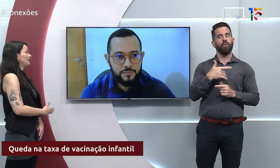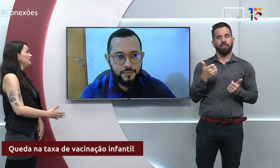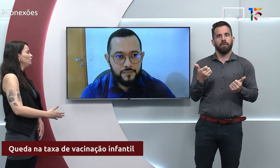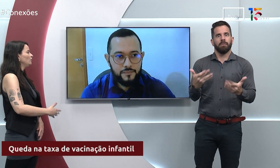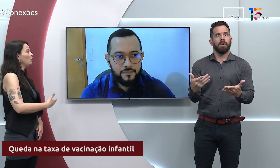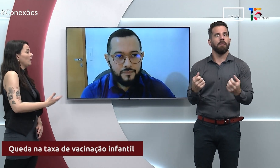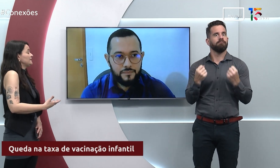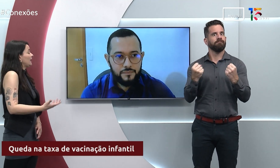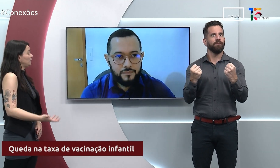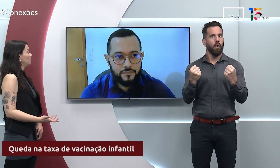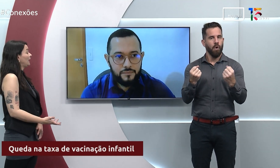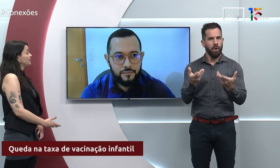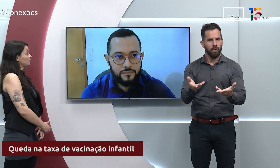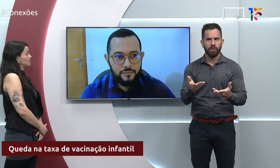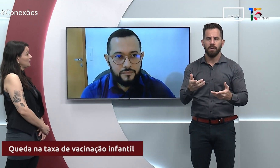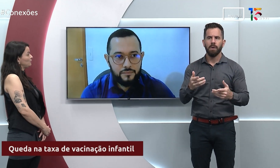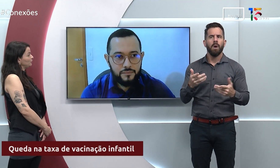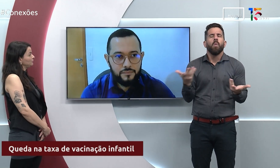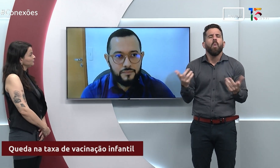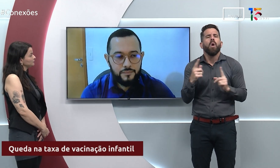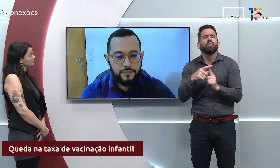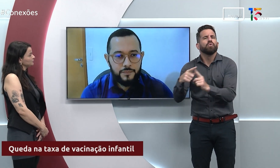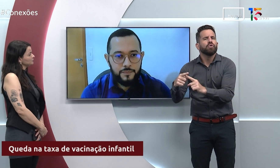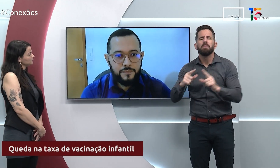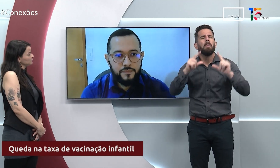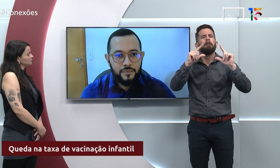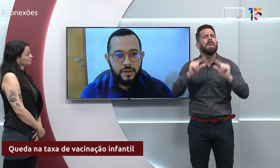têm caído ou quais têm caído mais, por exemplo?